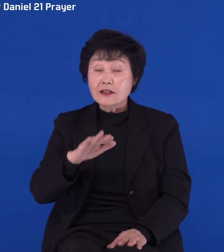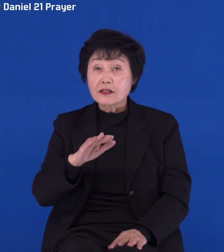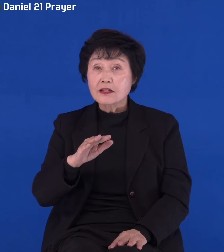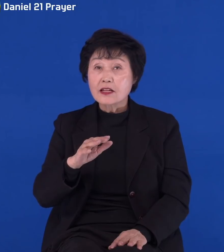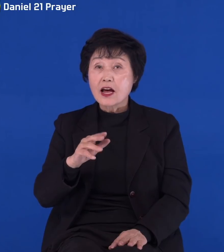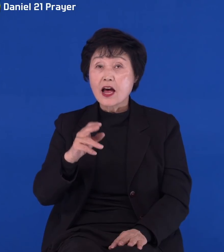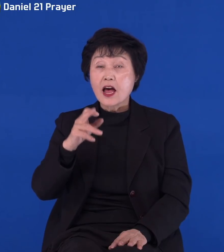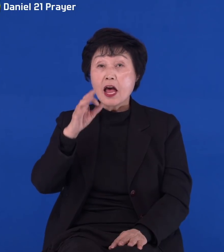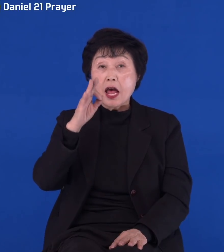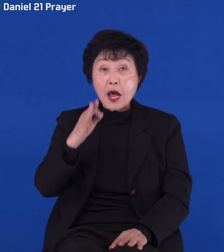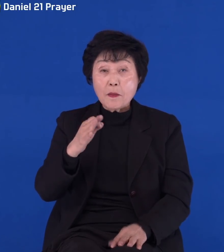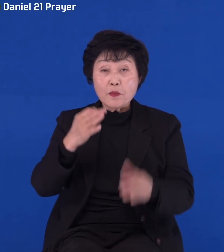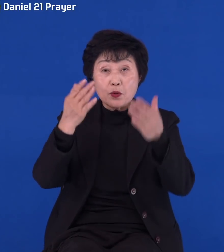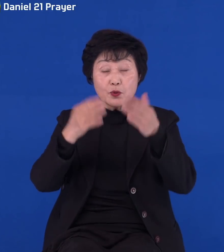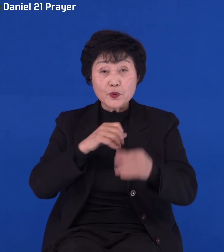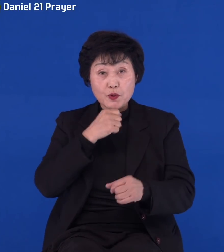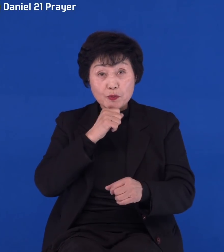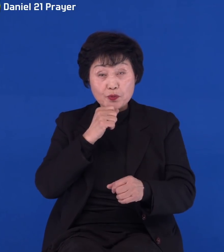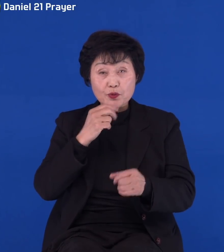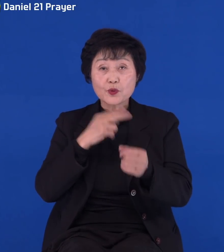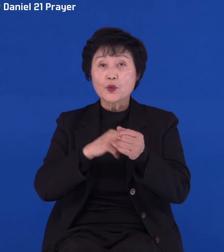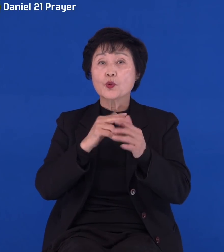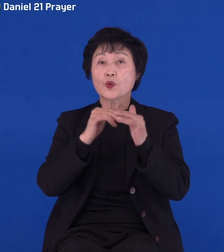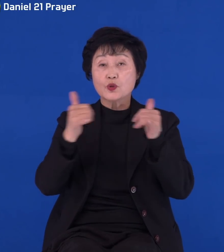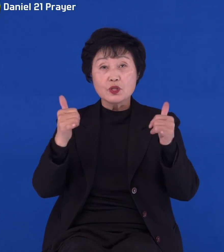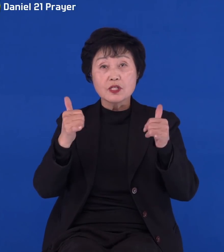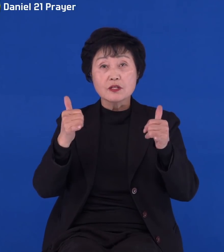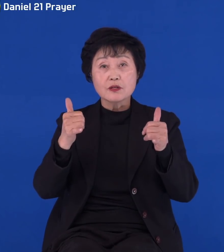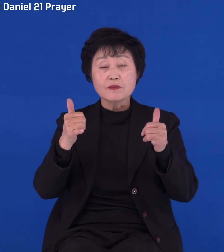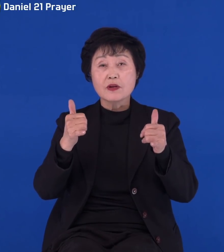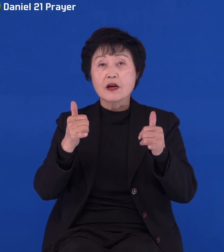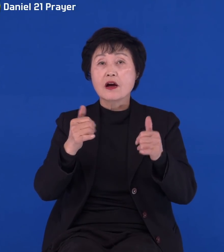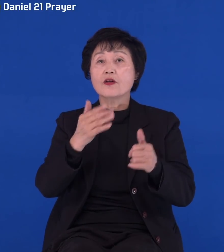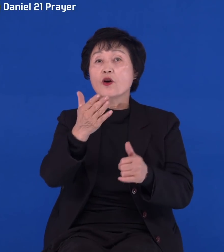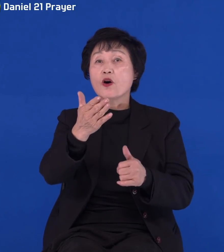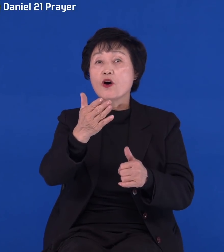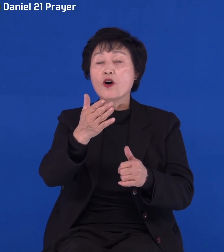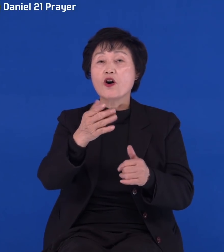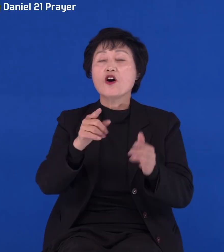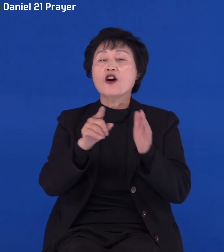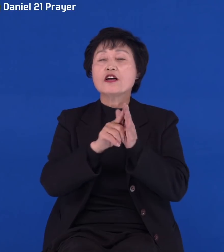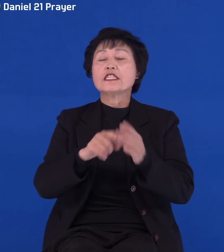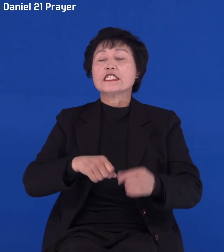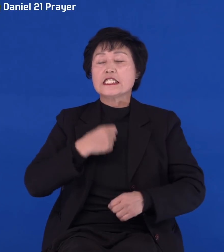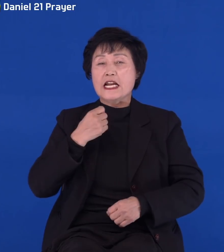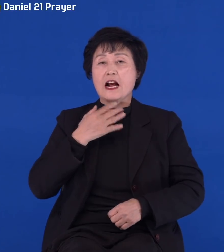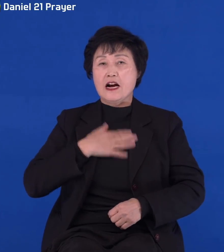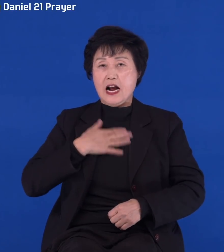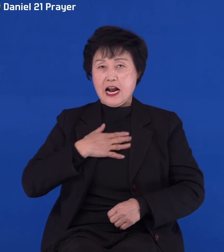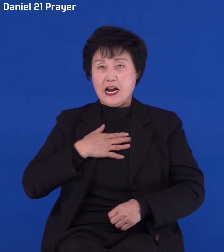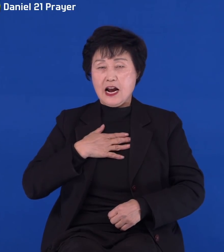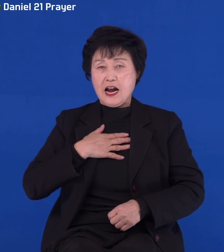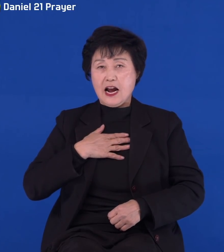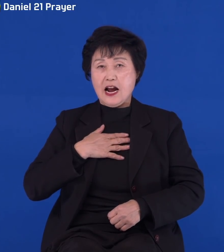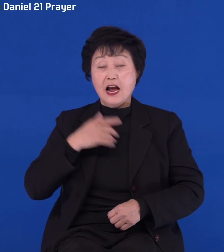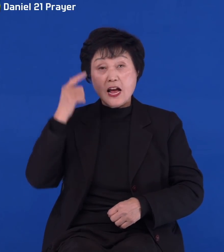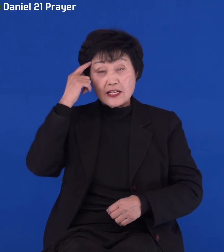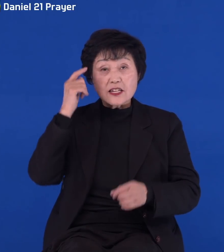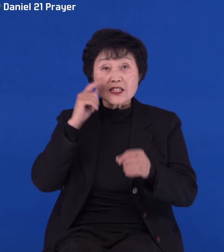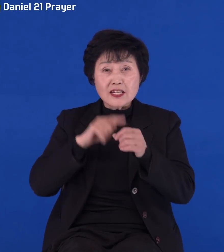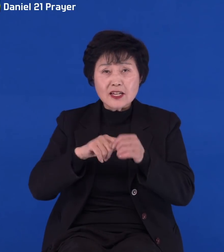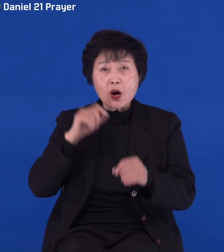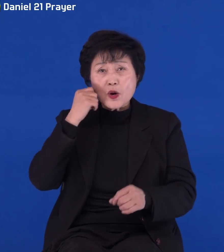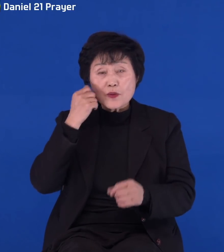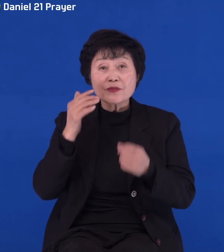교수님이 장학금 $1,000를 주는 거예요. 너는 우리가 신실한 거 다 알고 있는데 정신적인 압박 때문에 이랬다고. 비자 연장하고 있지?